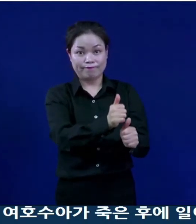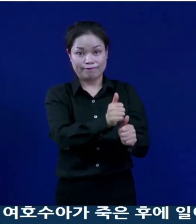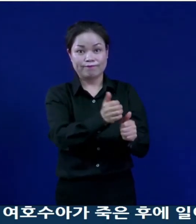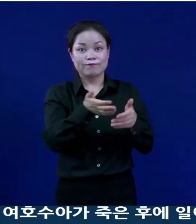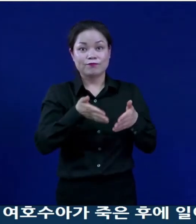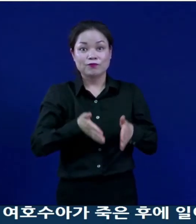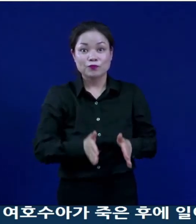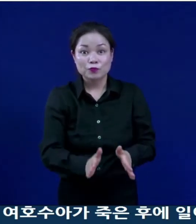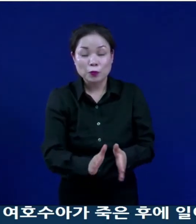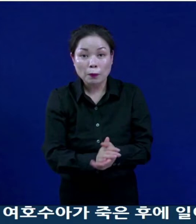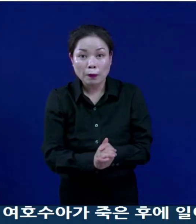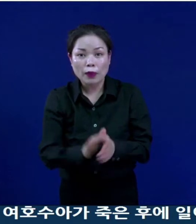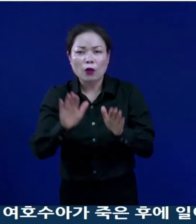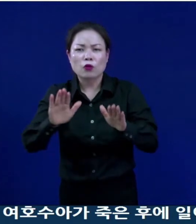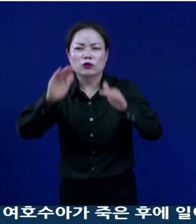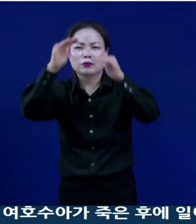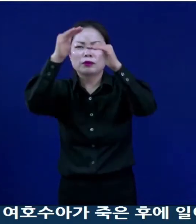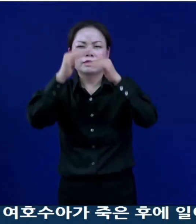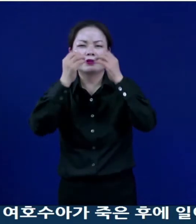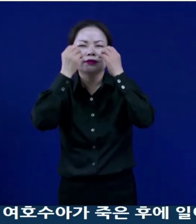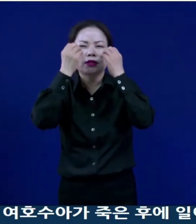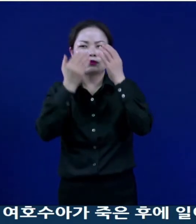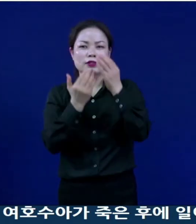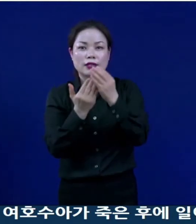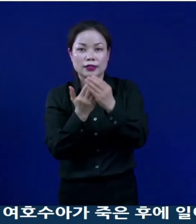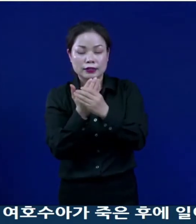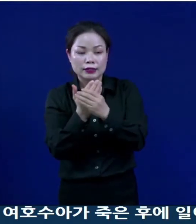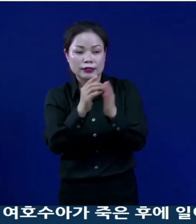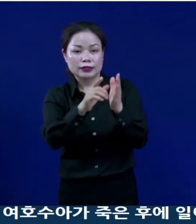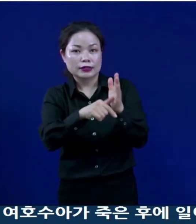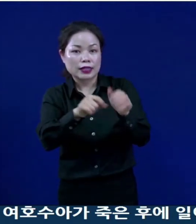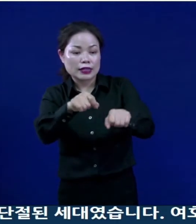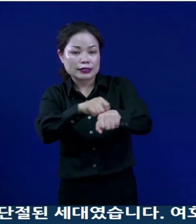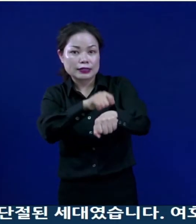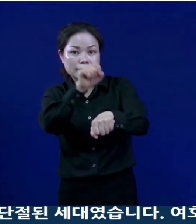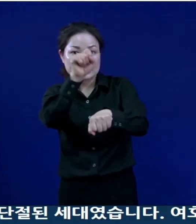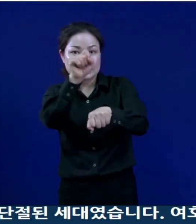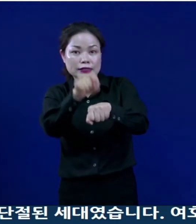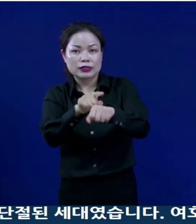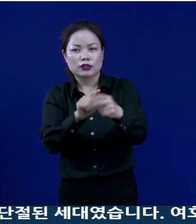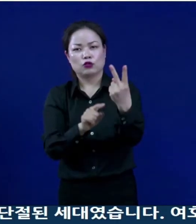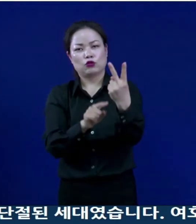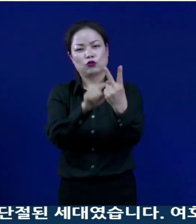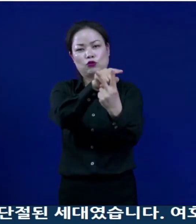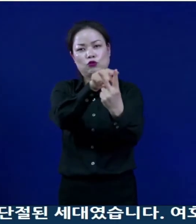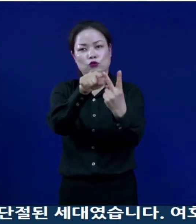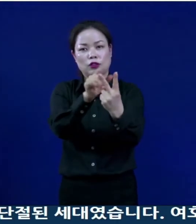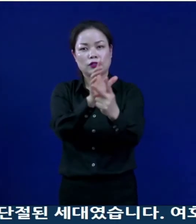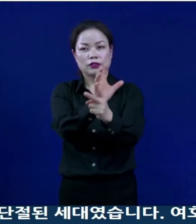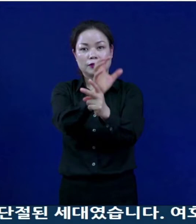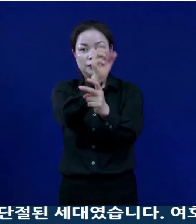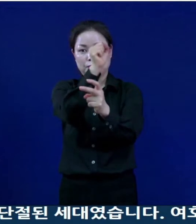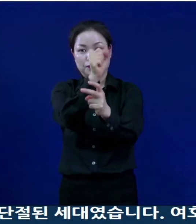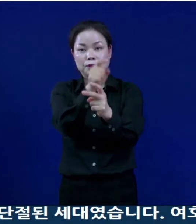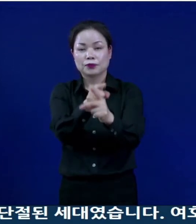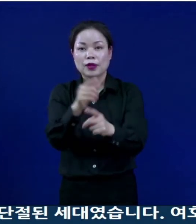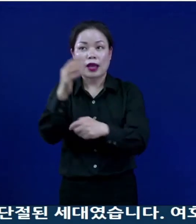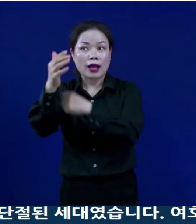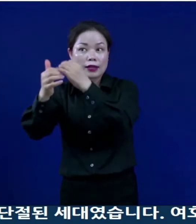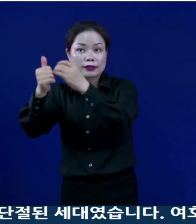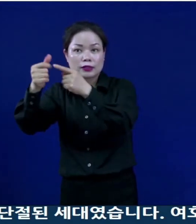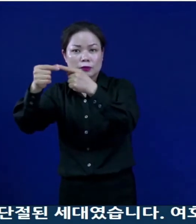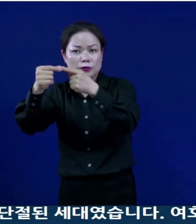말합니다. 그리고 오늘 본문은 새로 일어난 그 세대의 특징을 두 가지로 요약합니다. 첫째는